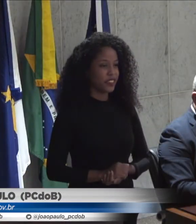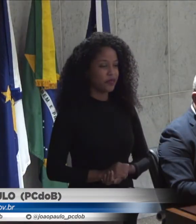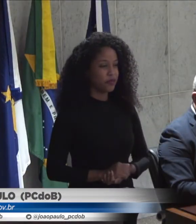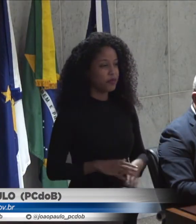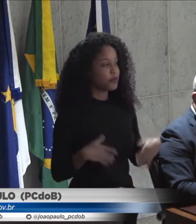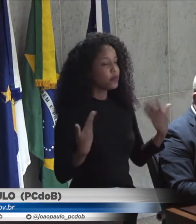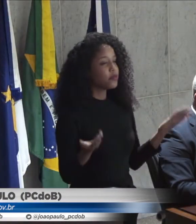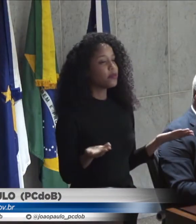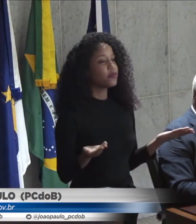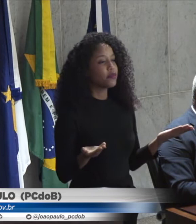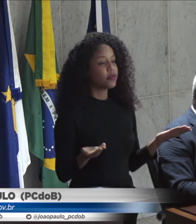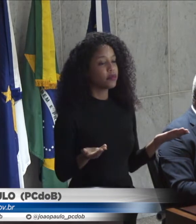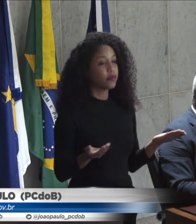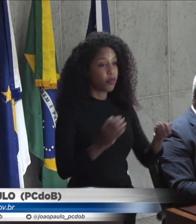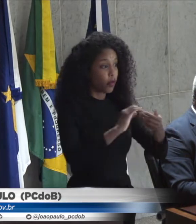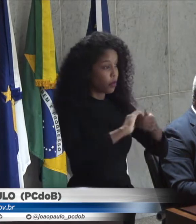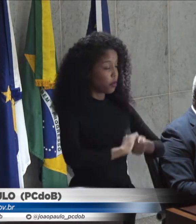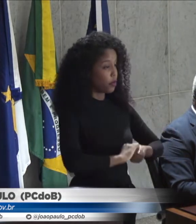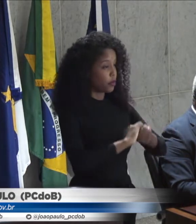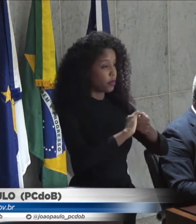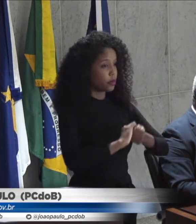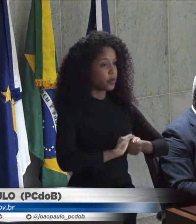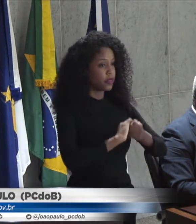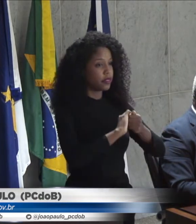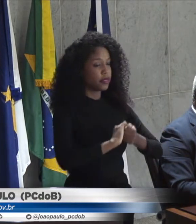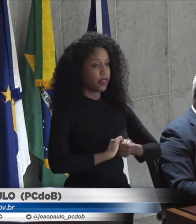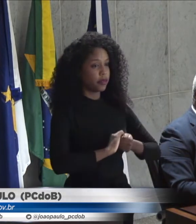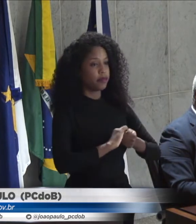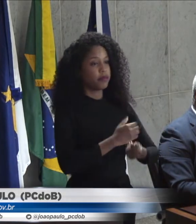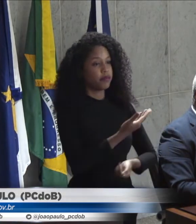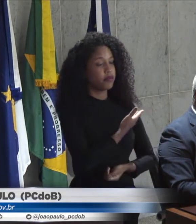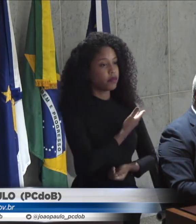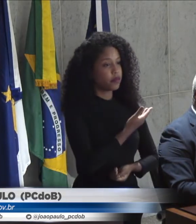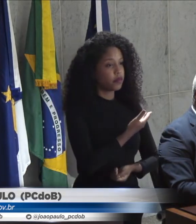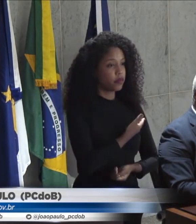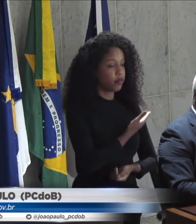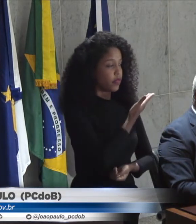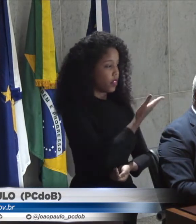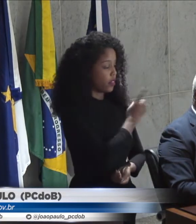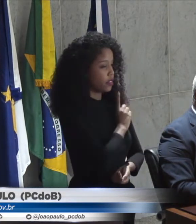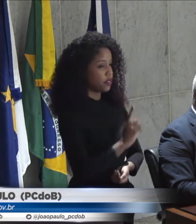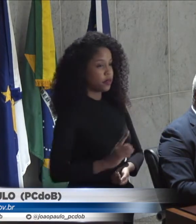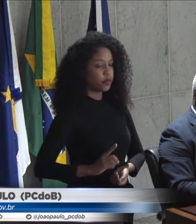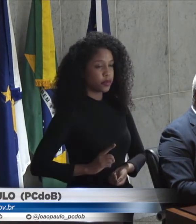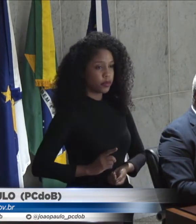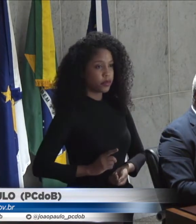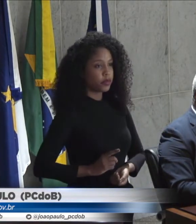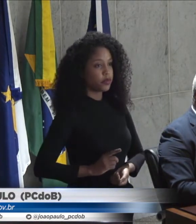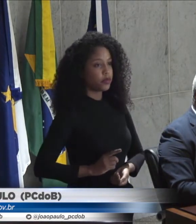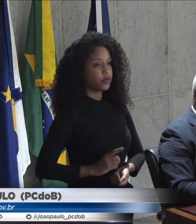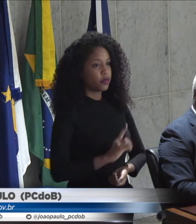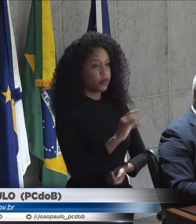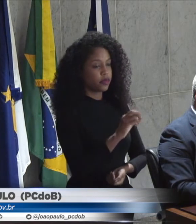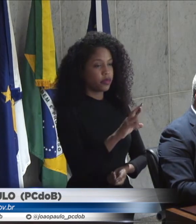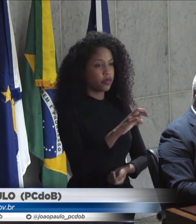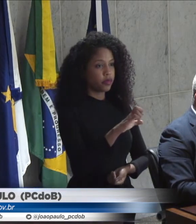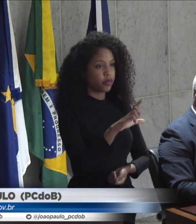gente, olha, eu quero fazer uma saudação aqui ao nosso querido companheiro deputado estadual,